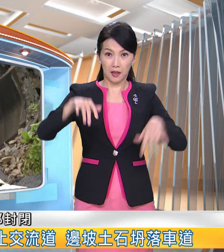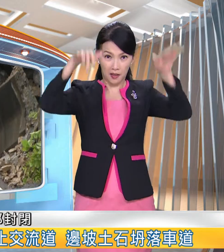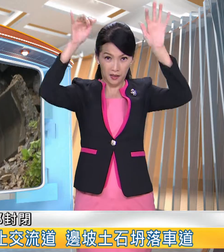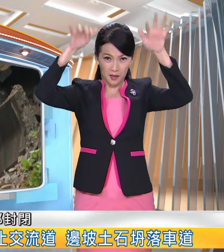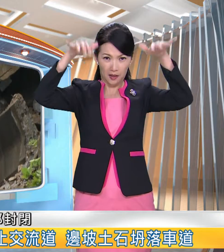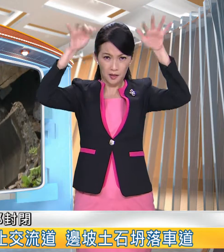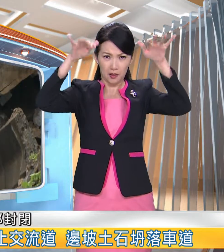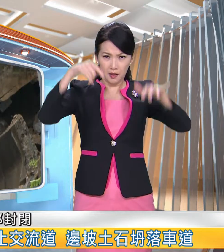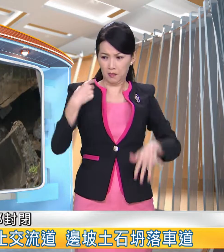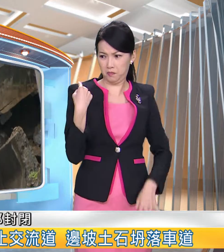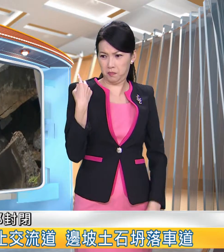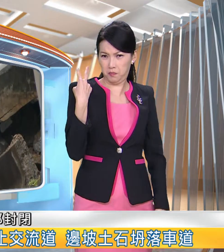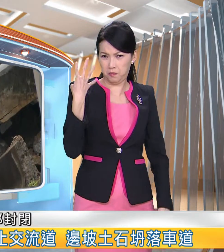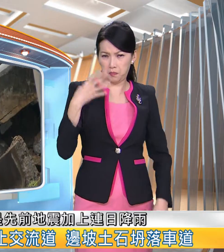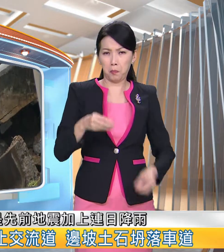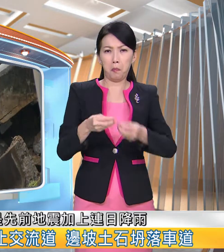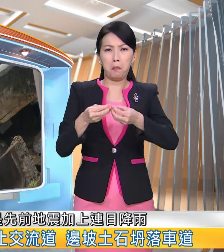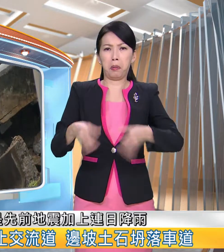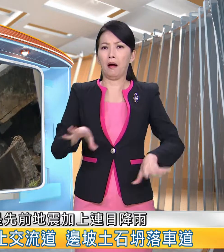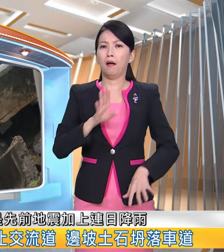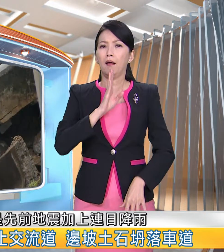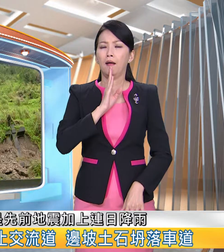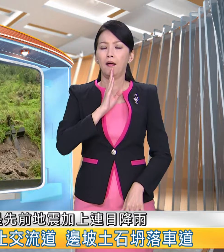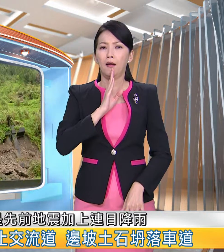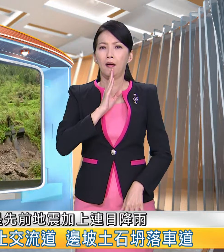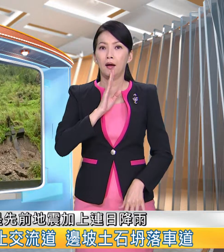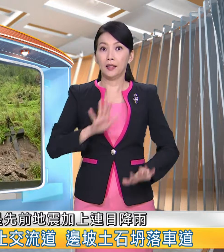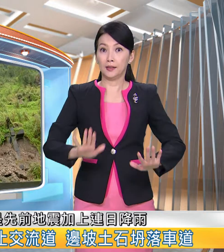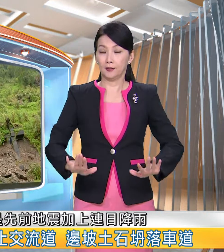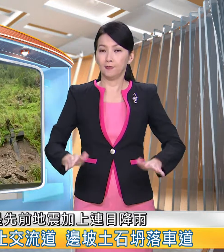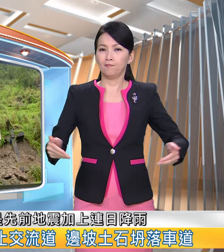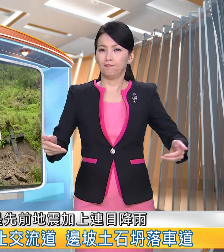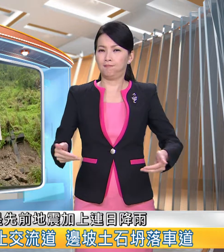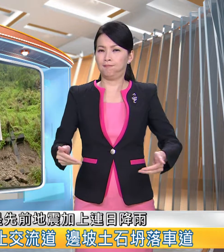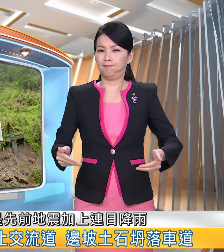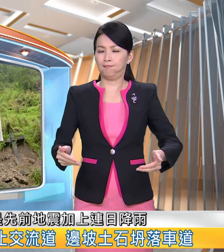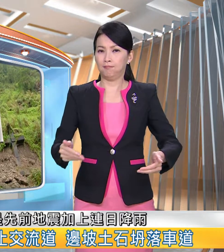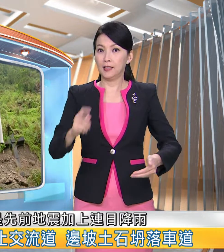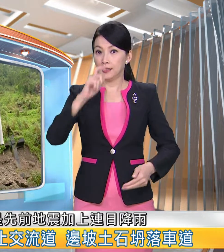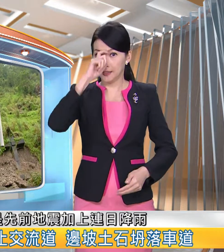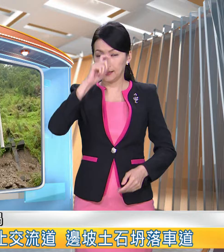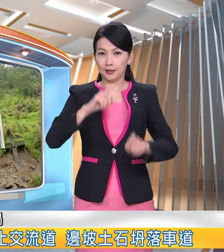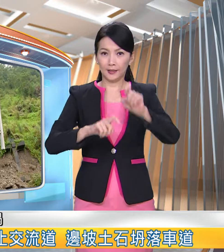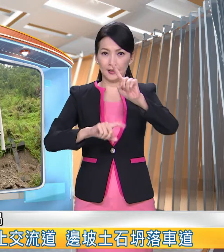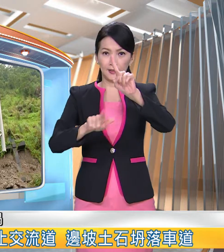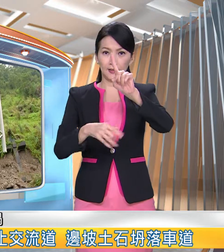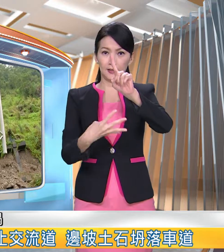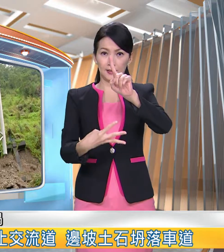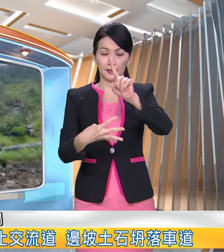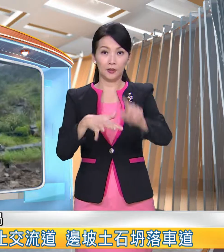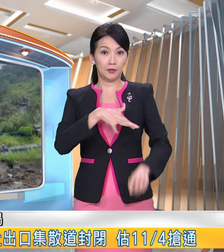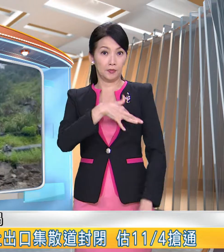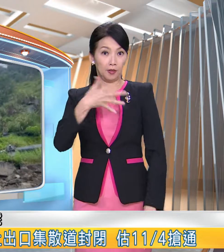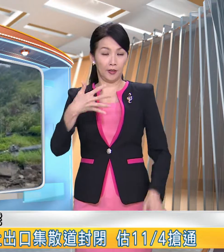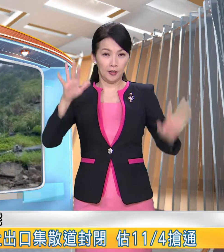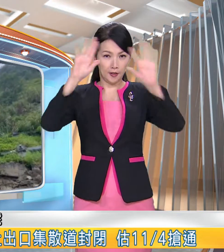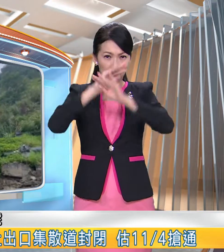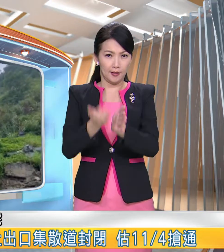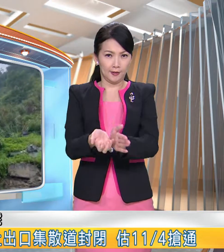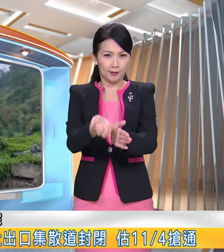部封闭。高工局研判是先前地震加上连日降雨导致边坡坍塌，预计11月4号，